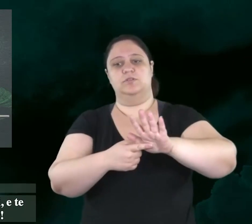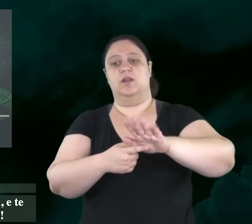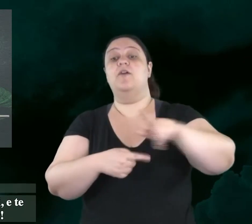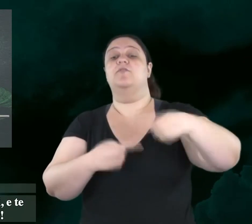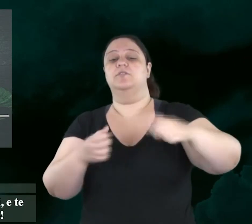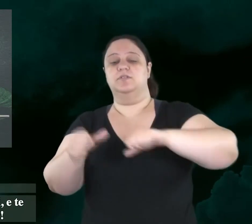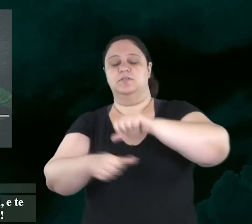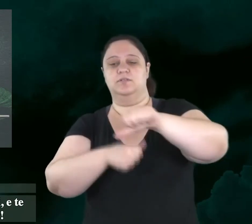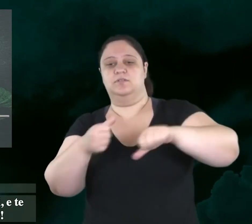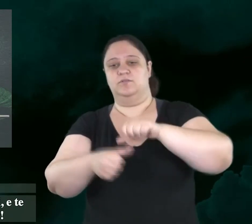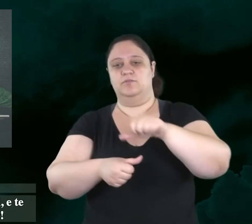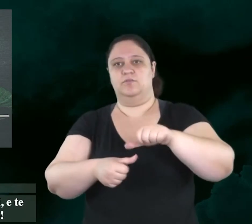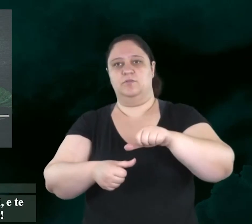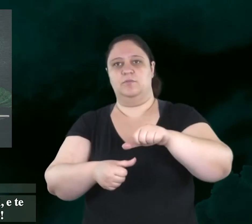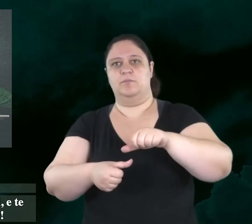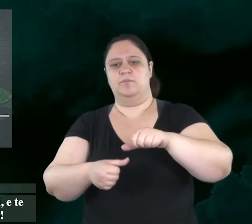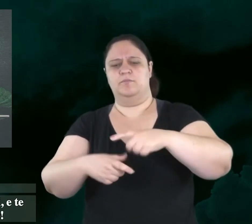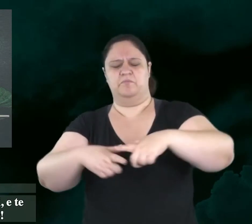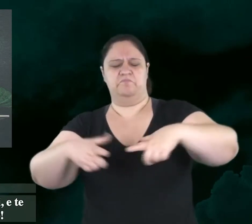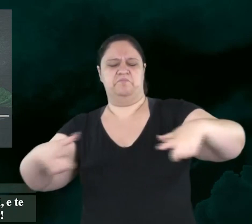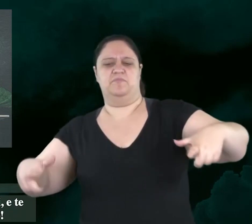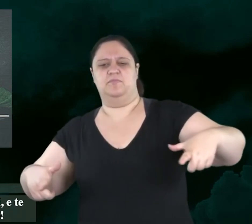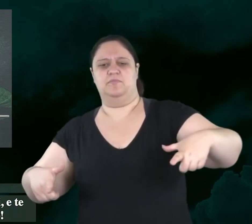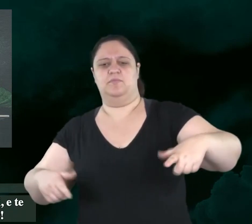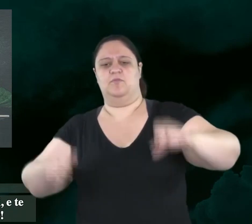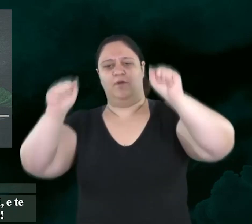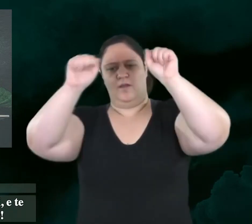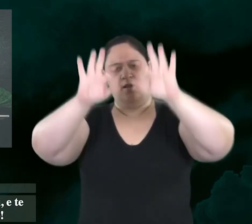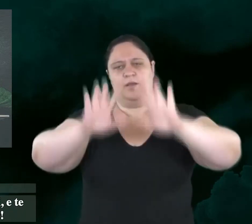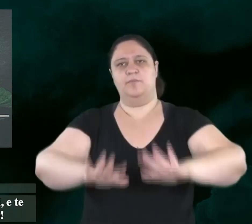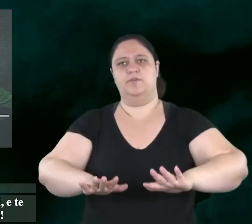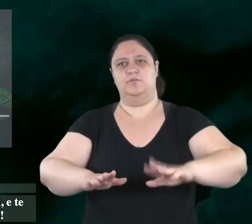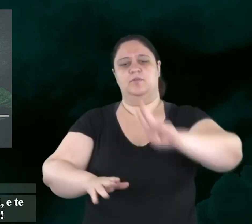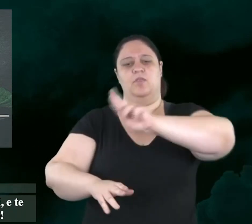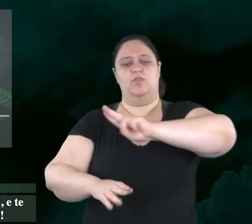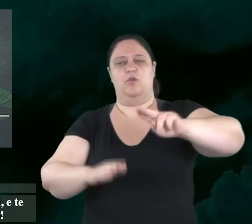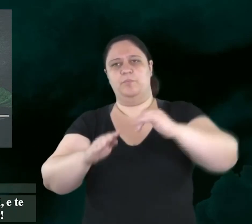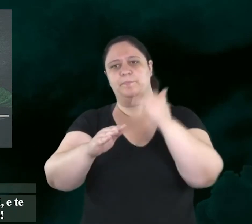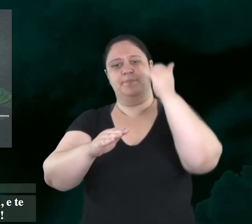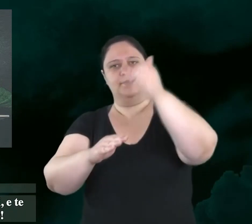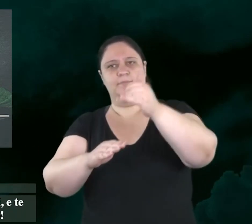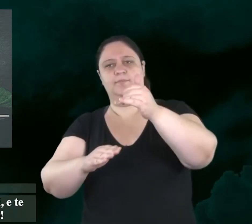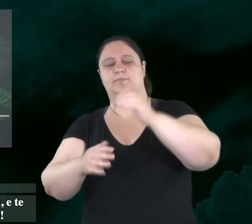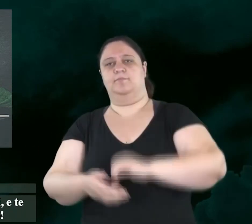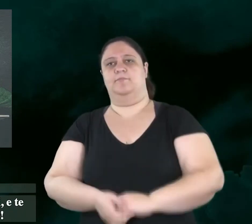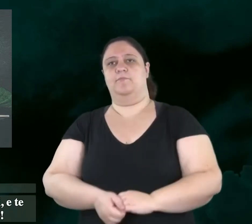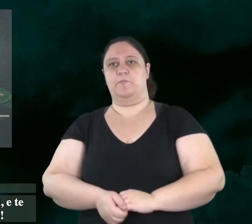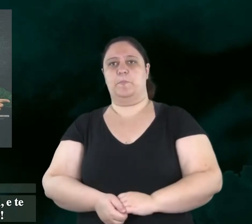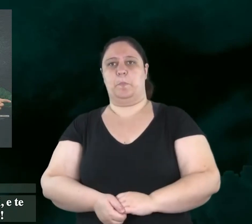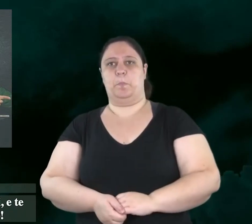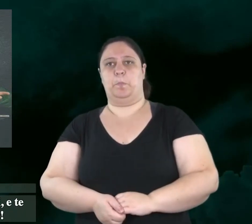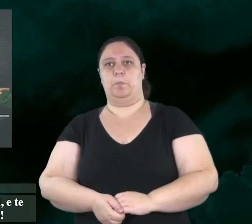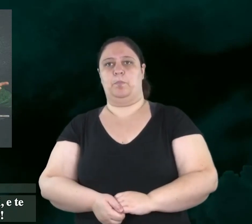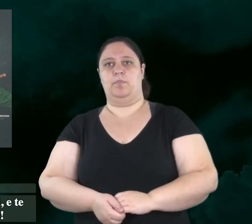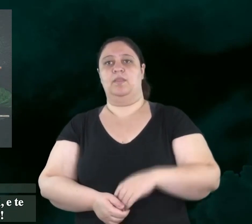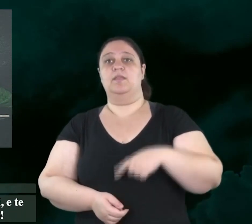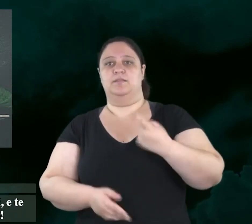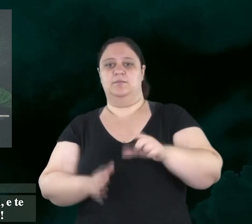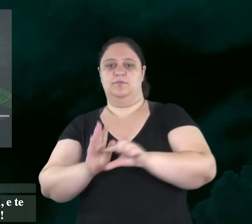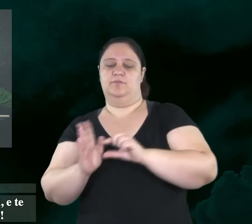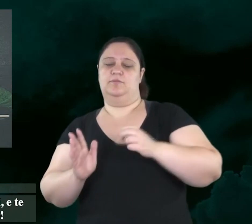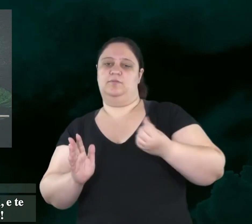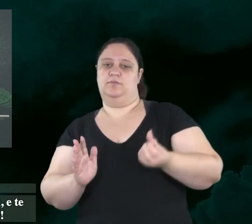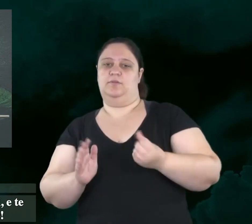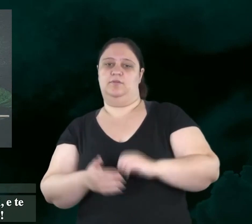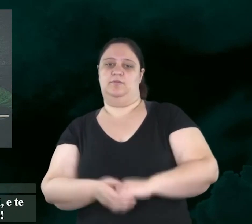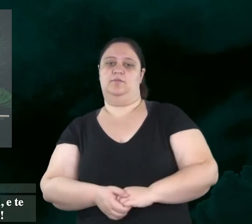te abençoarei e te engrandecerei o nome, se tu uma benção. Tá, aí vamos lá para o versículo 6